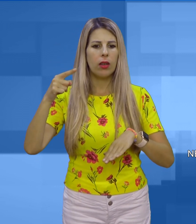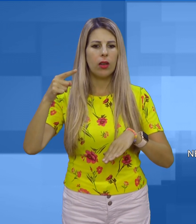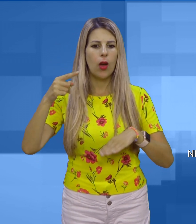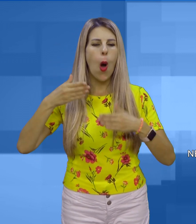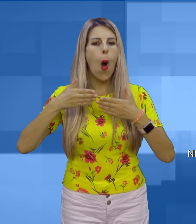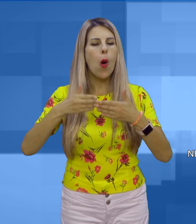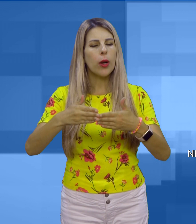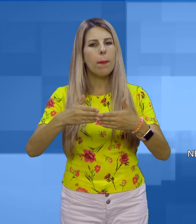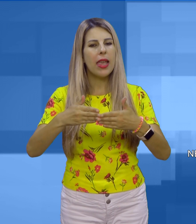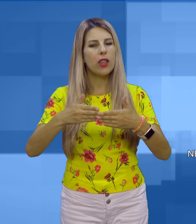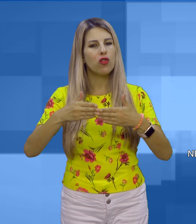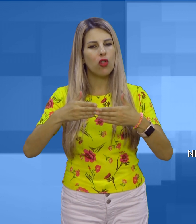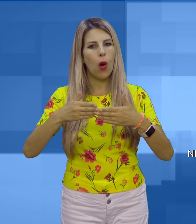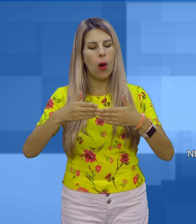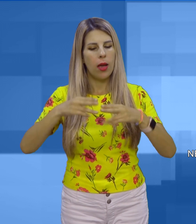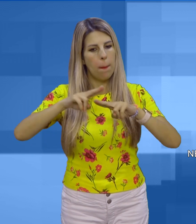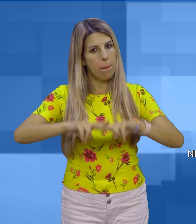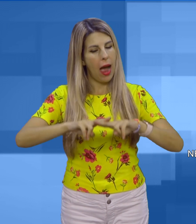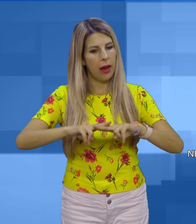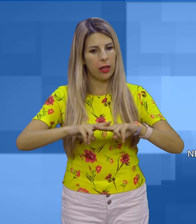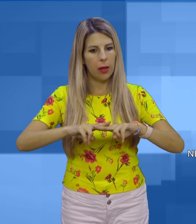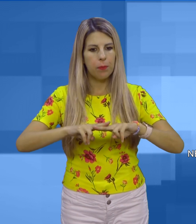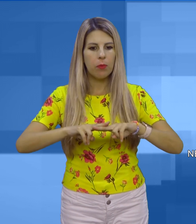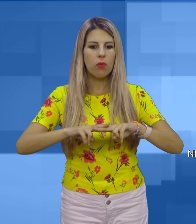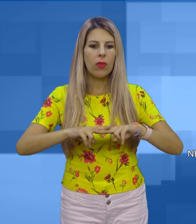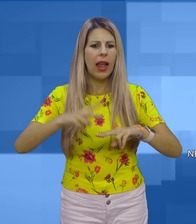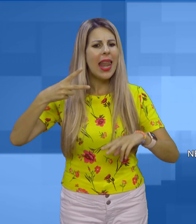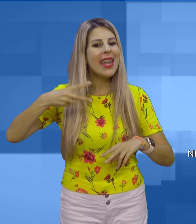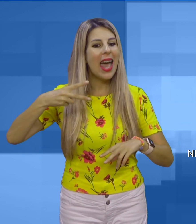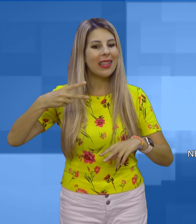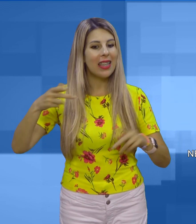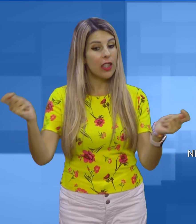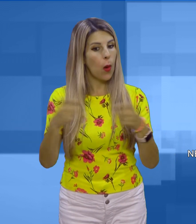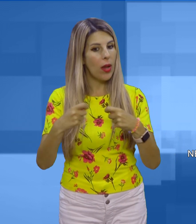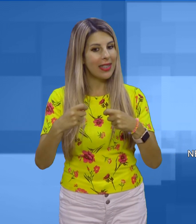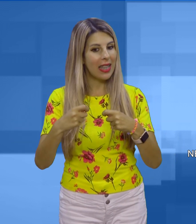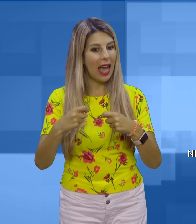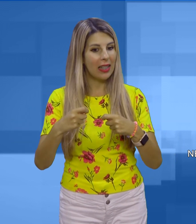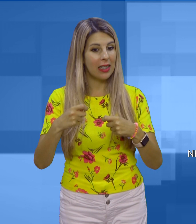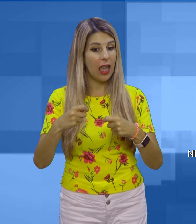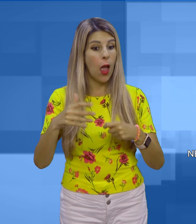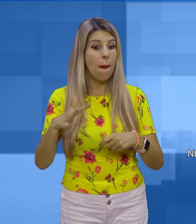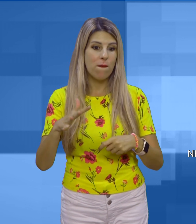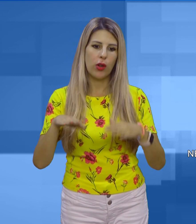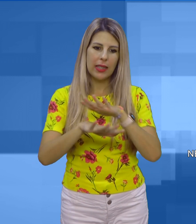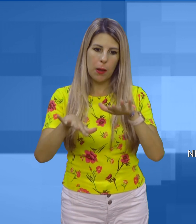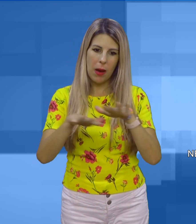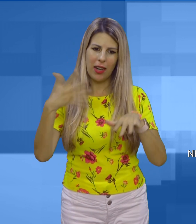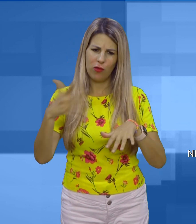Le nasse sequestrate, probabilmente in mare da diverso tempo, contenevano al loro interno diversi esemplari di pesci ancora